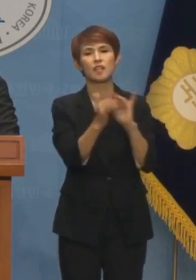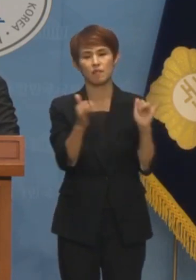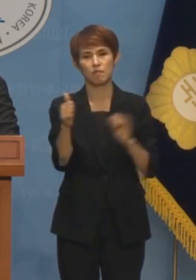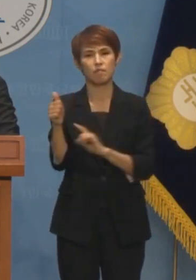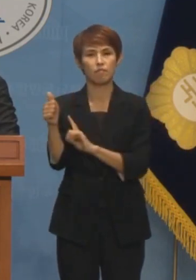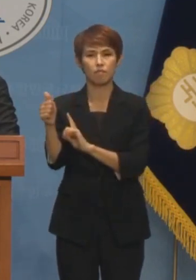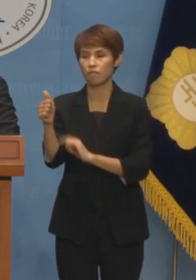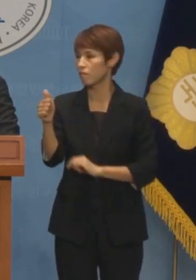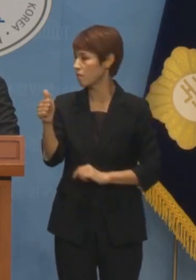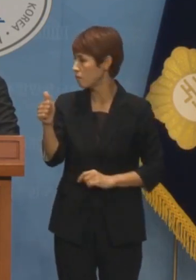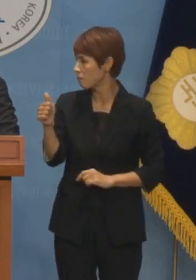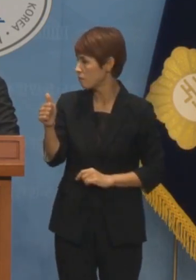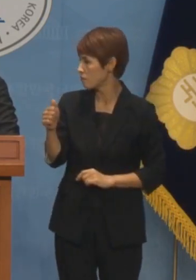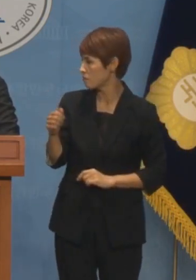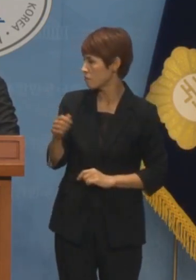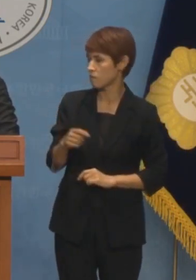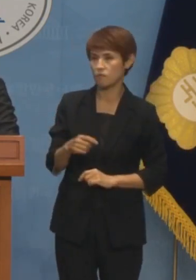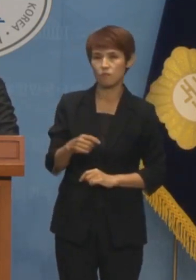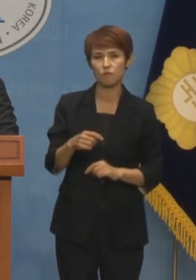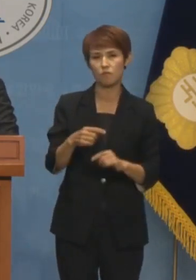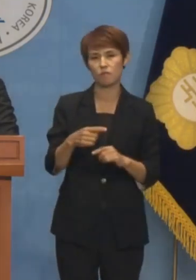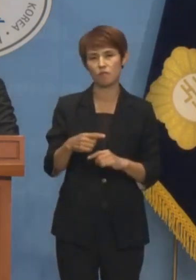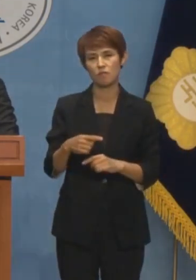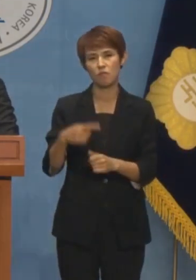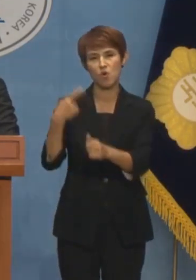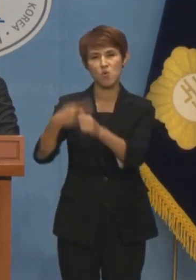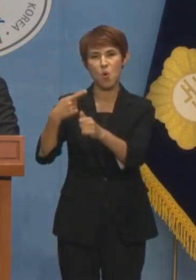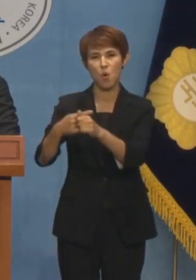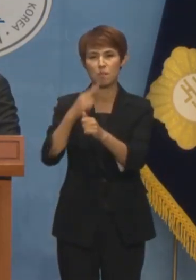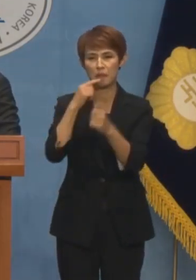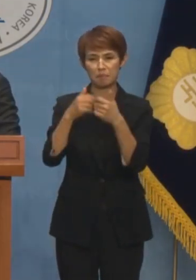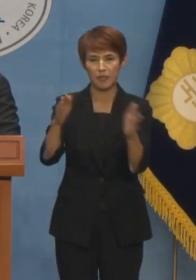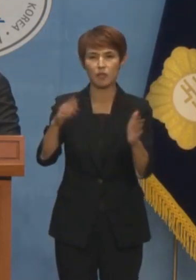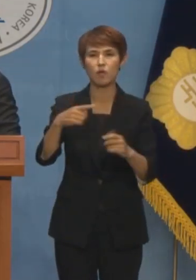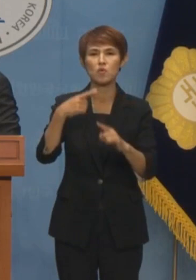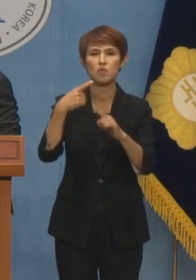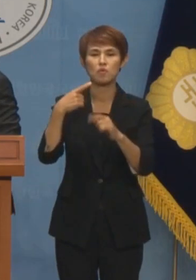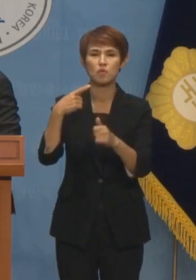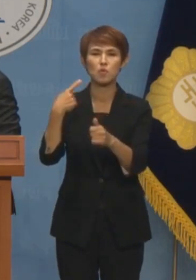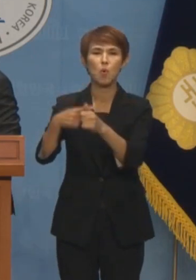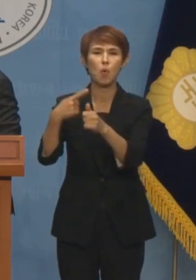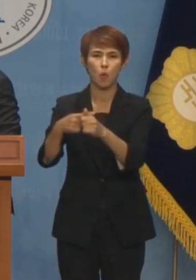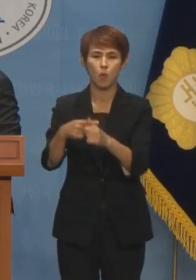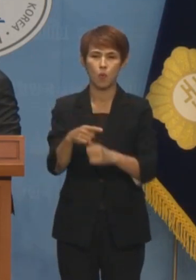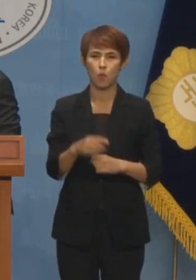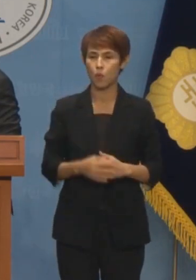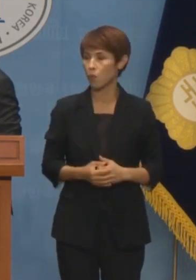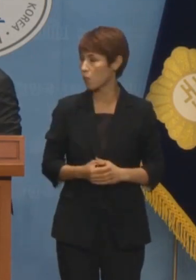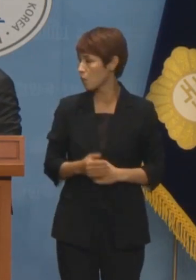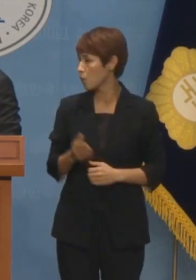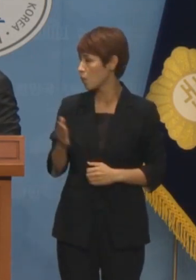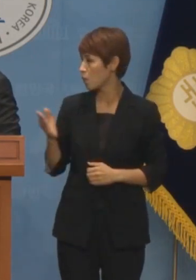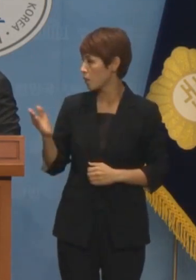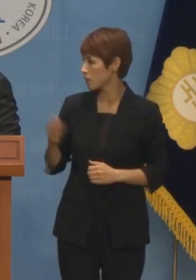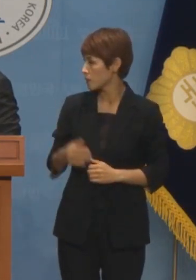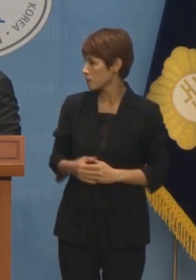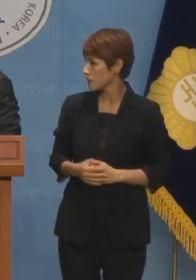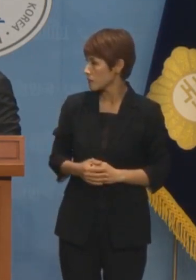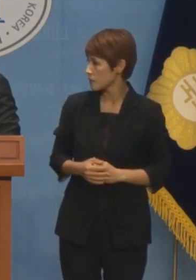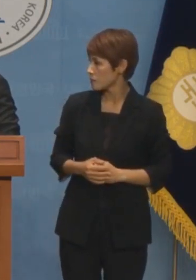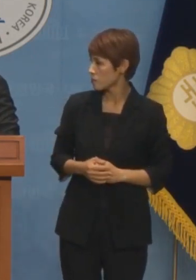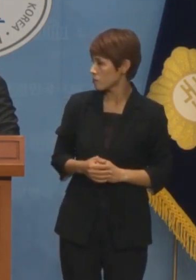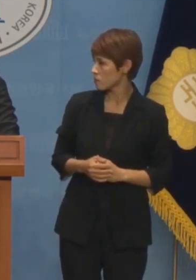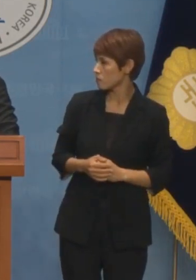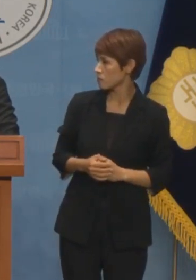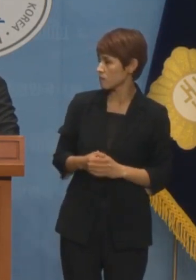이야기들이 있는데 제가 욕설들은 저희가 XS 처리를 했습니다. 욕을 한 게 한두 번이 아닙니다. 그리고 이제 뭐 그 주변에 같이